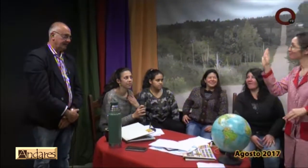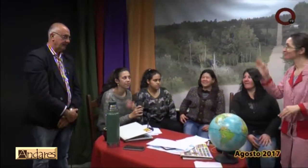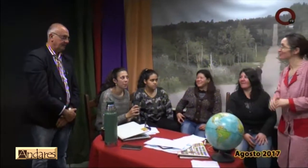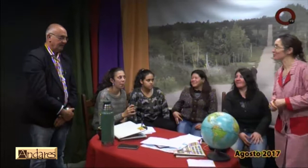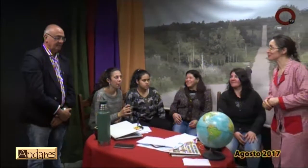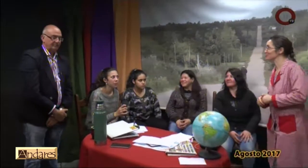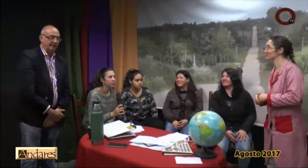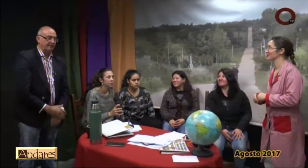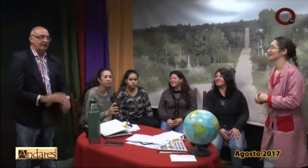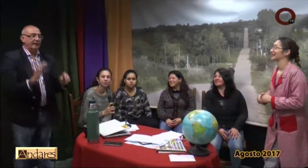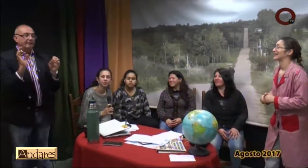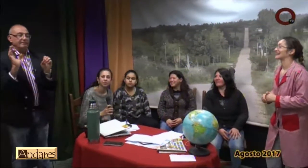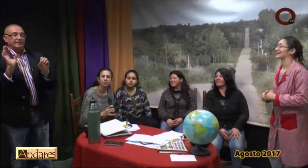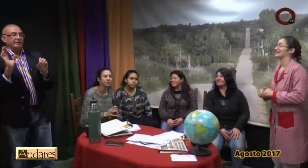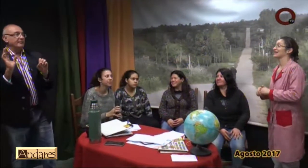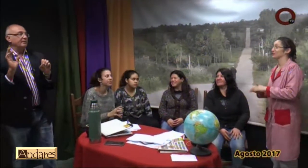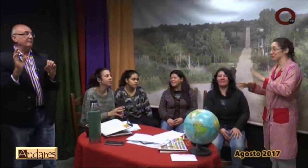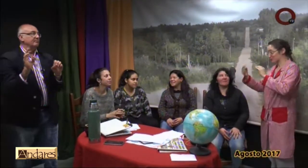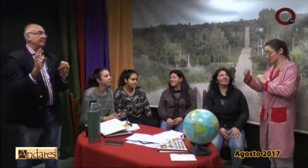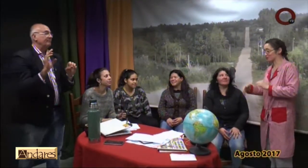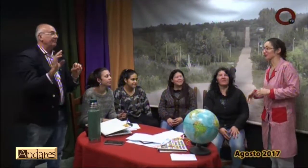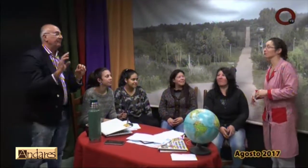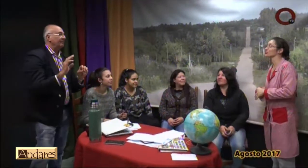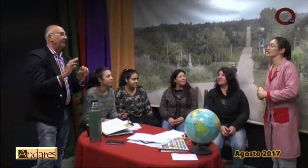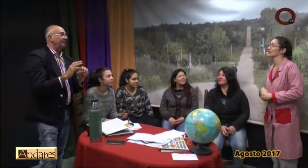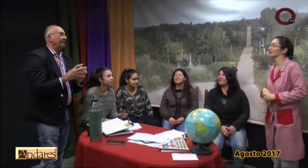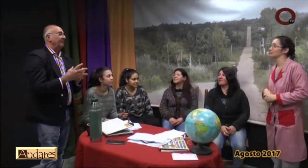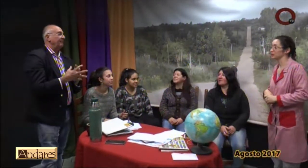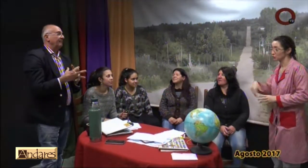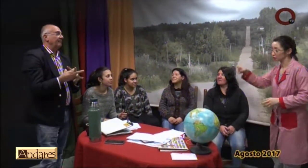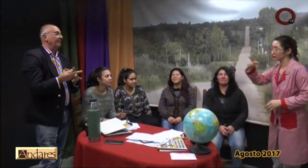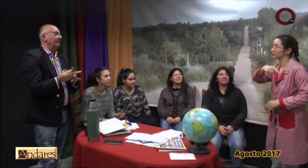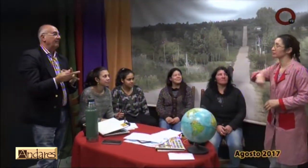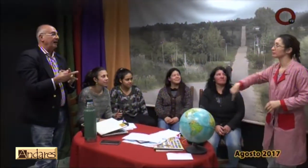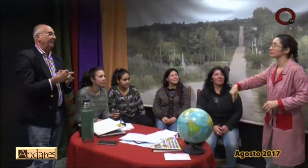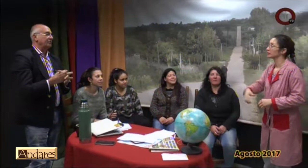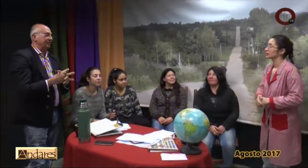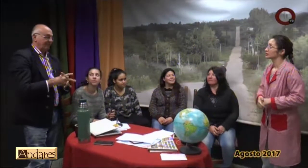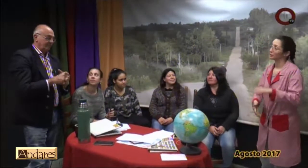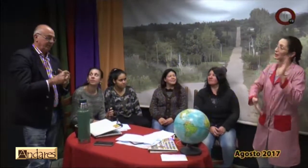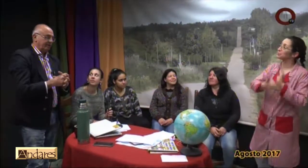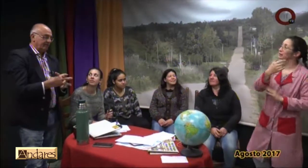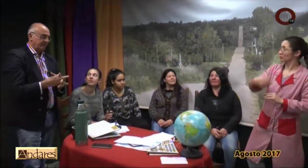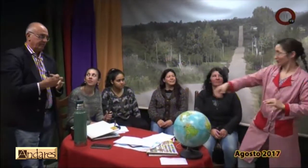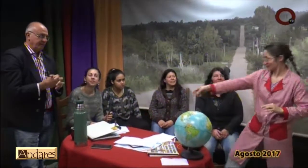Bien En realidad Viene un chofer Se va el inspector Bien